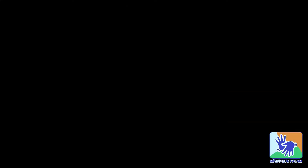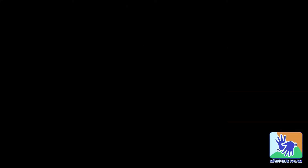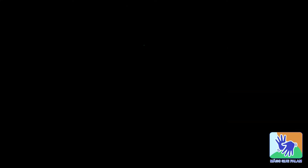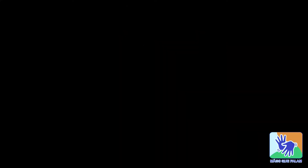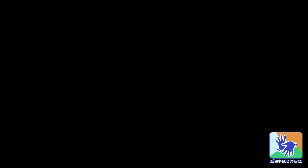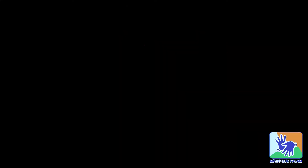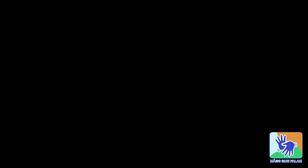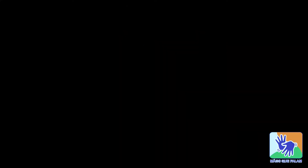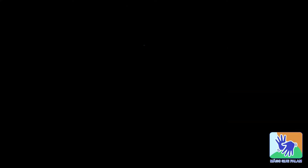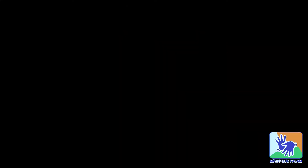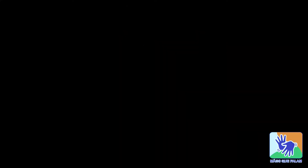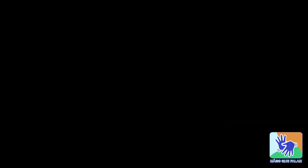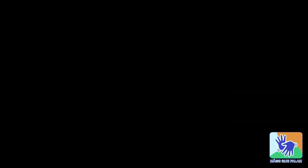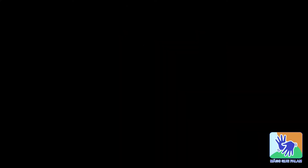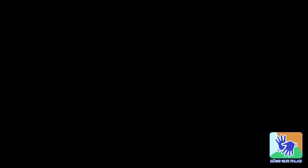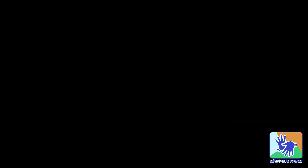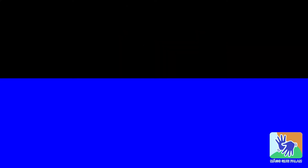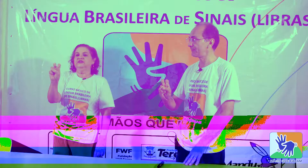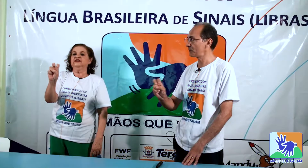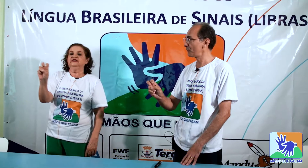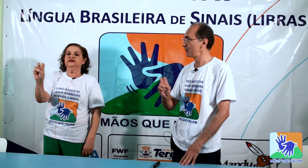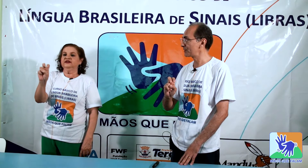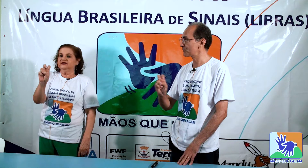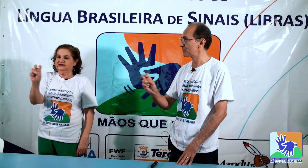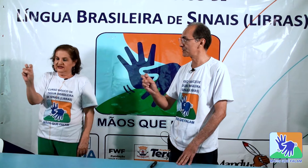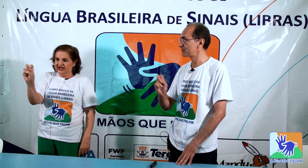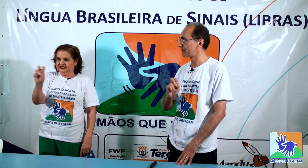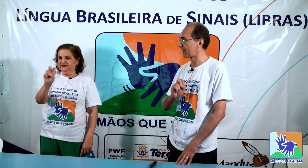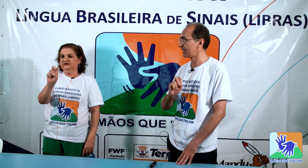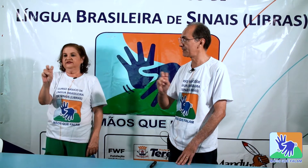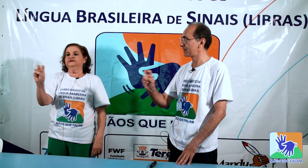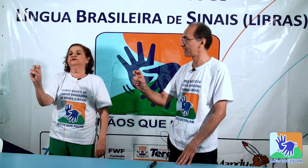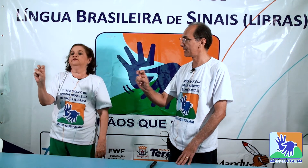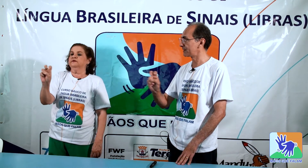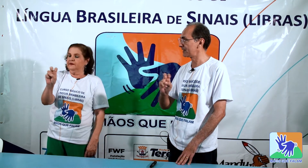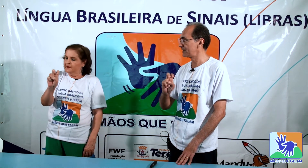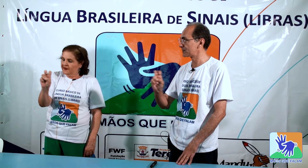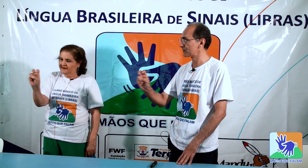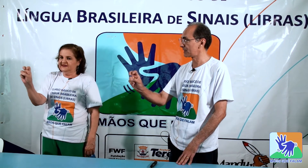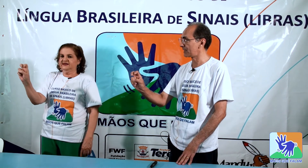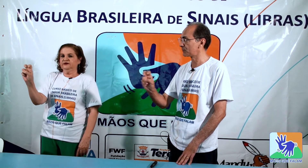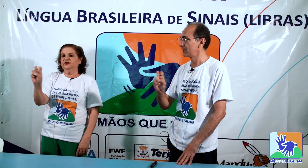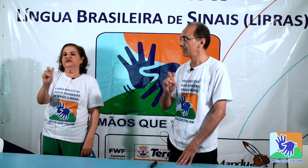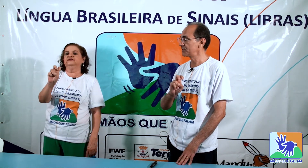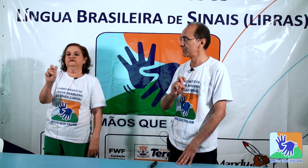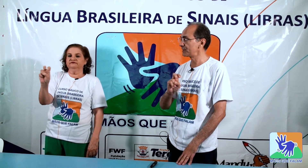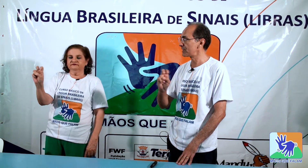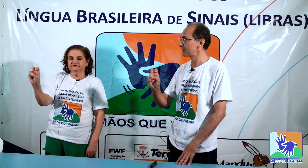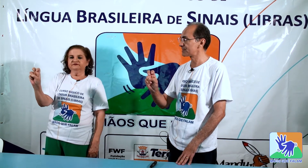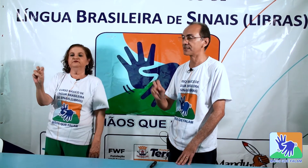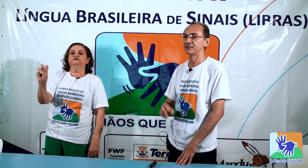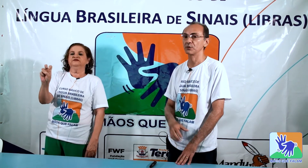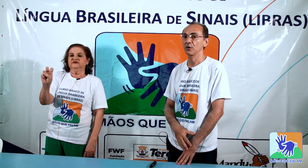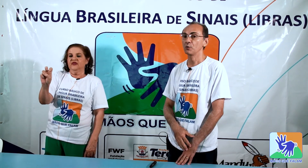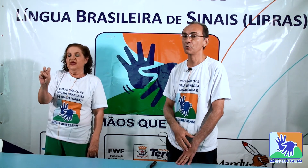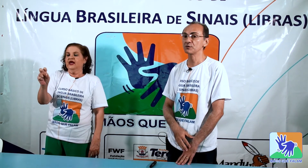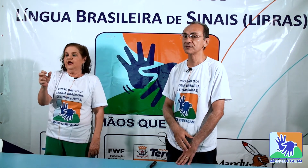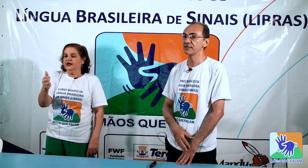Tá vendo o movimento? Tem um leve movimento para lá e para cá. É isso? No lado direito e lado esquerdo. O 6.